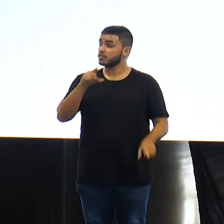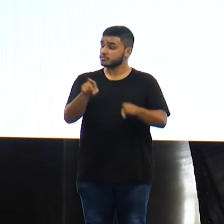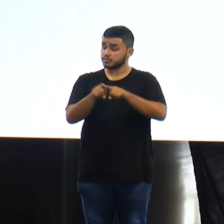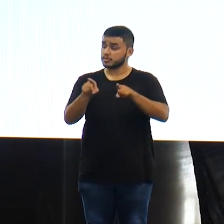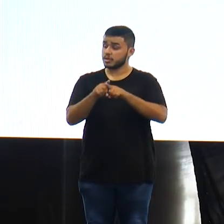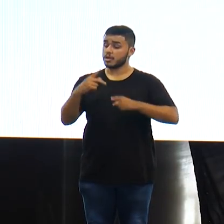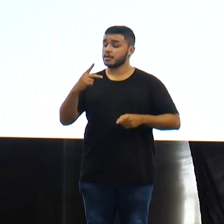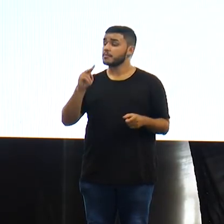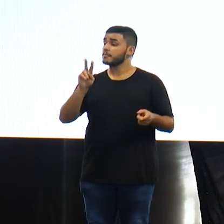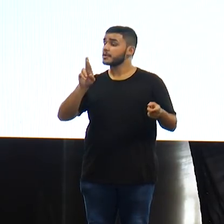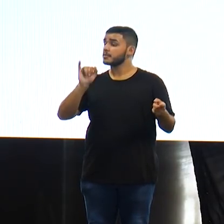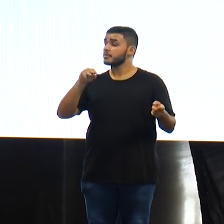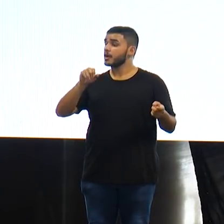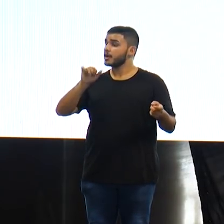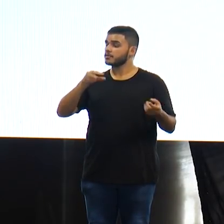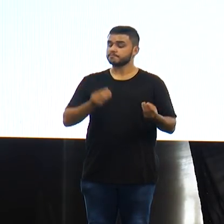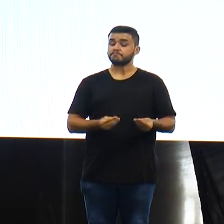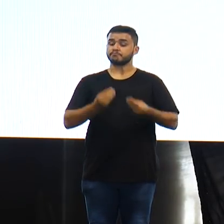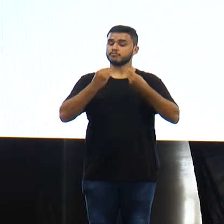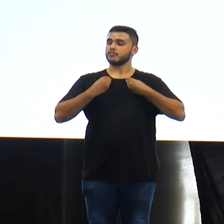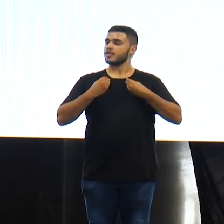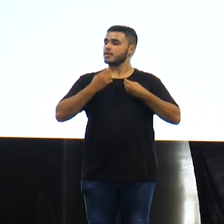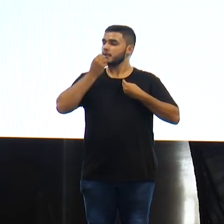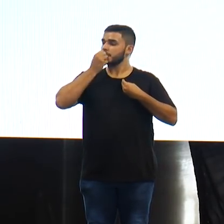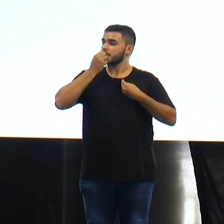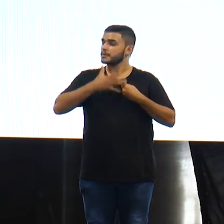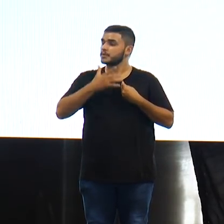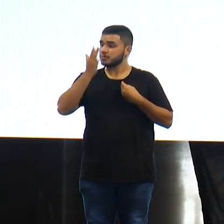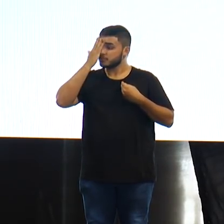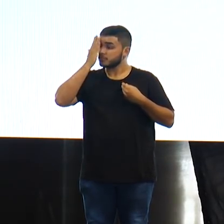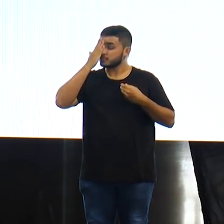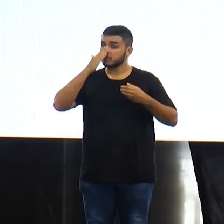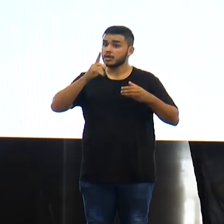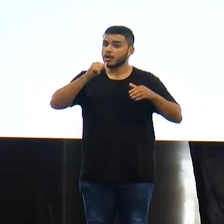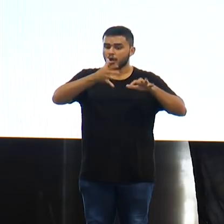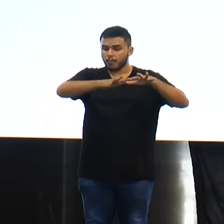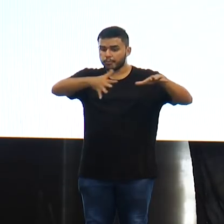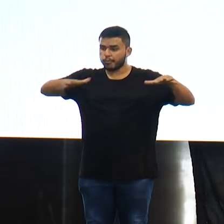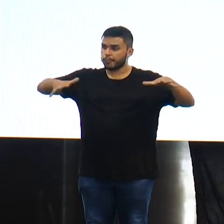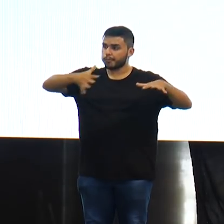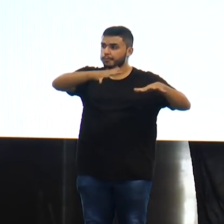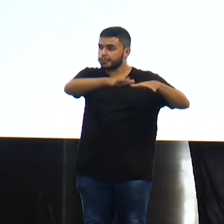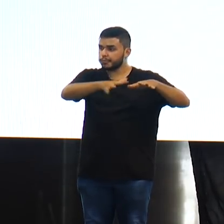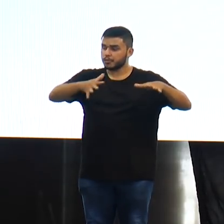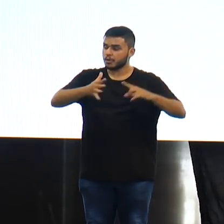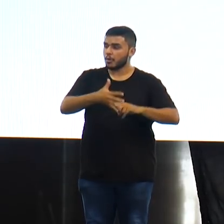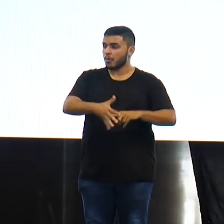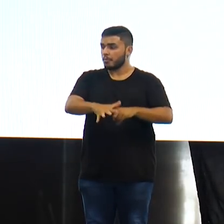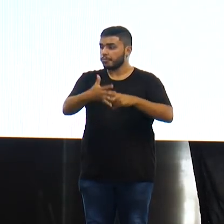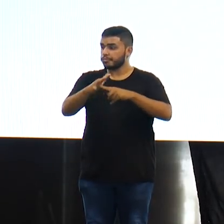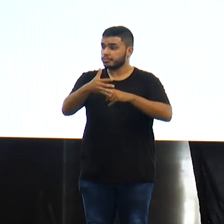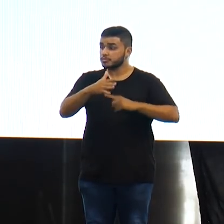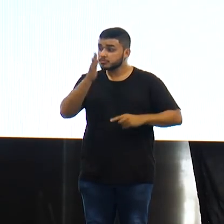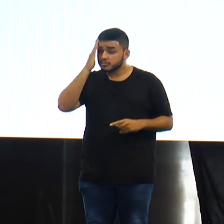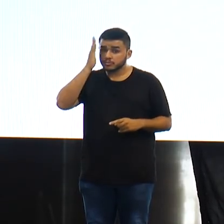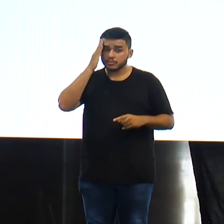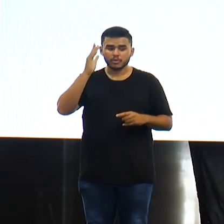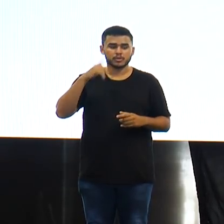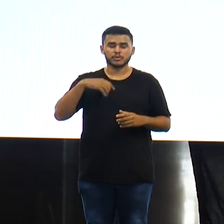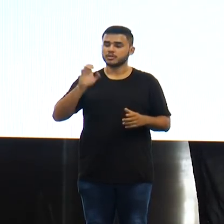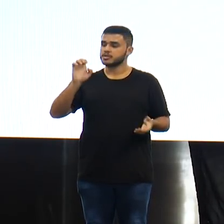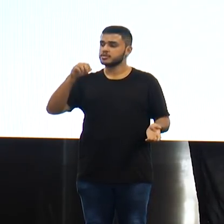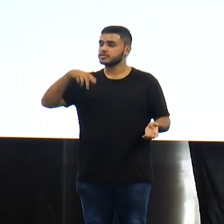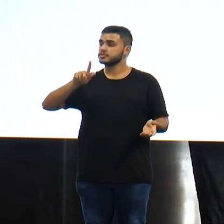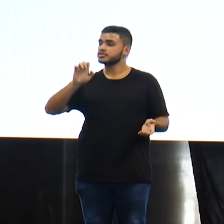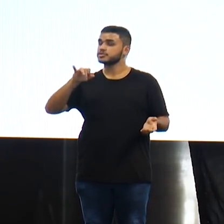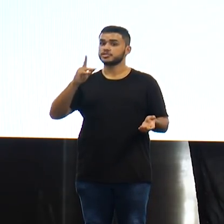fonte primária de energia. A força hidráulica, gente. Os primeiros grandes engenhos brasileiros, chamados de